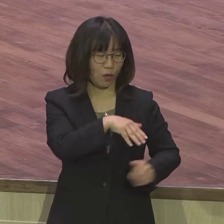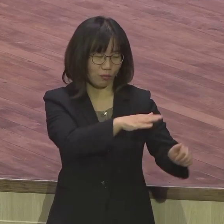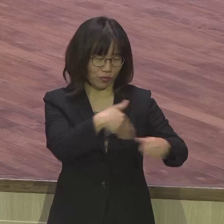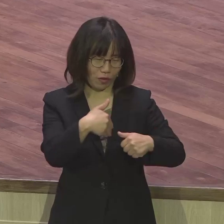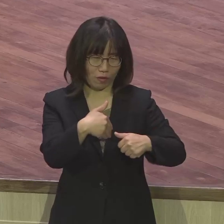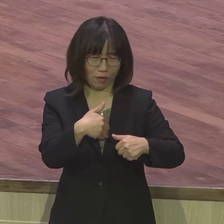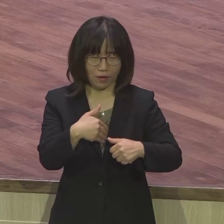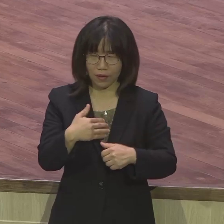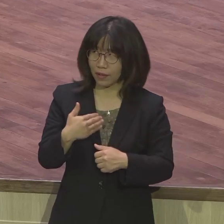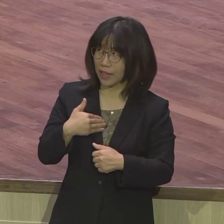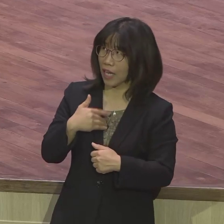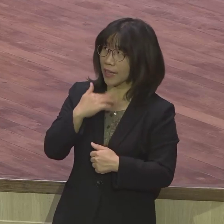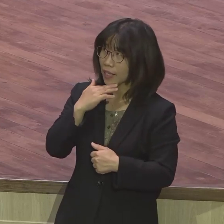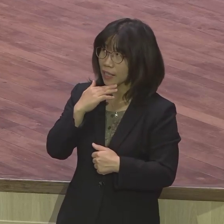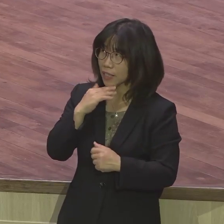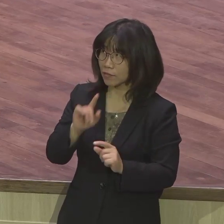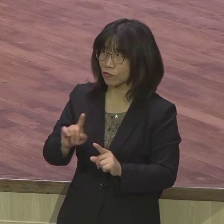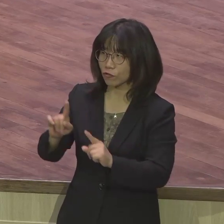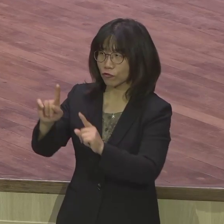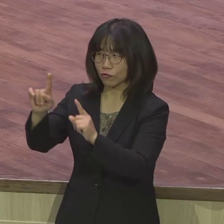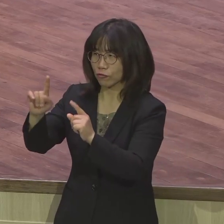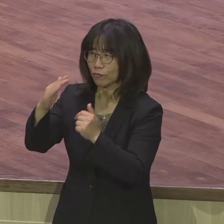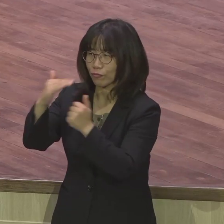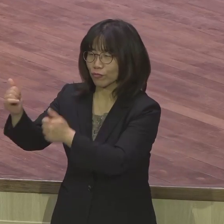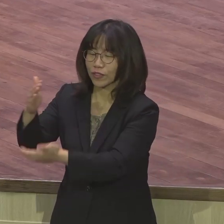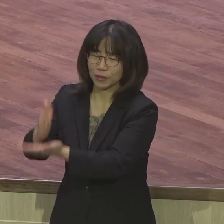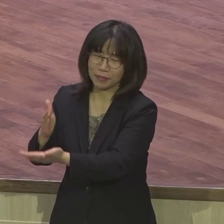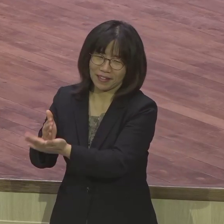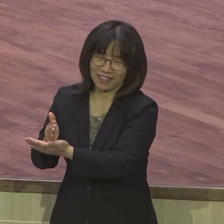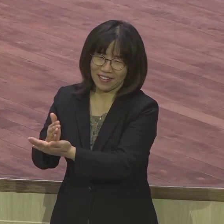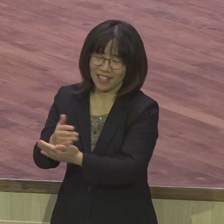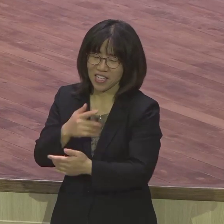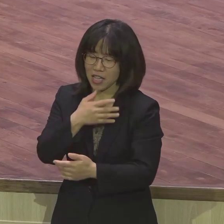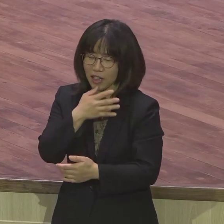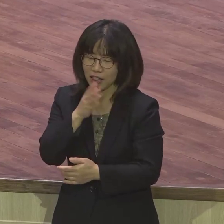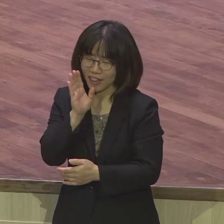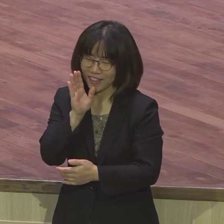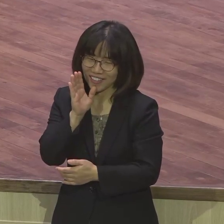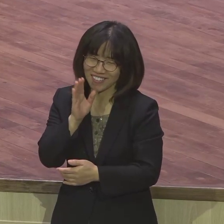나이가, 오지 못하는 나이가 된다. 부르려면 빨리 불러라.